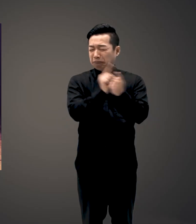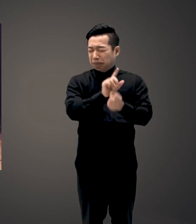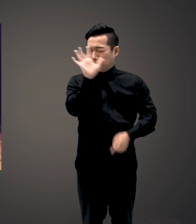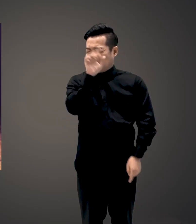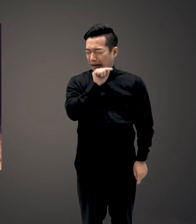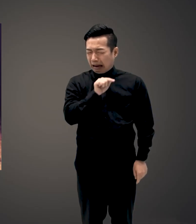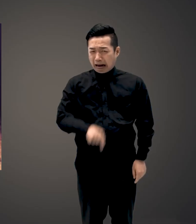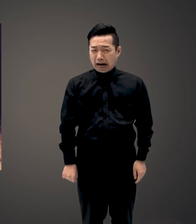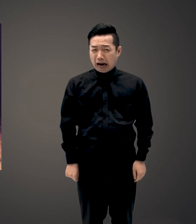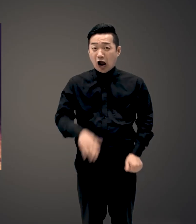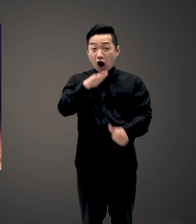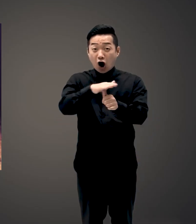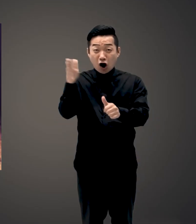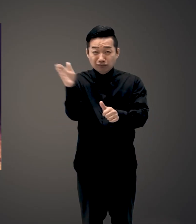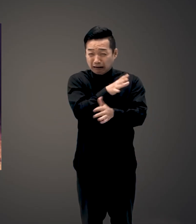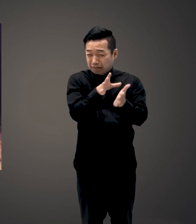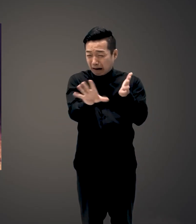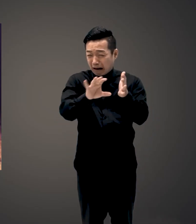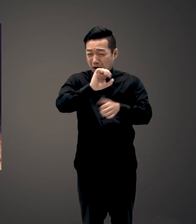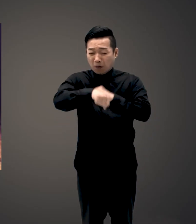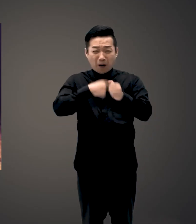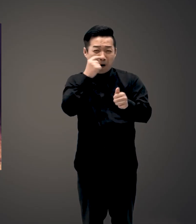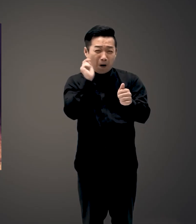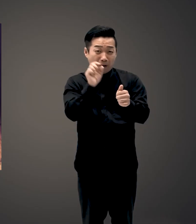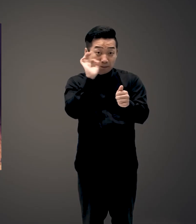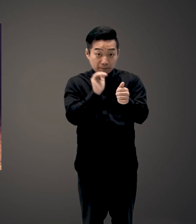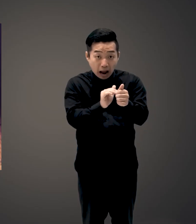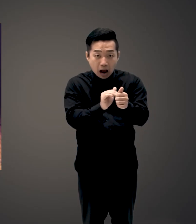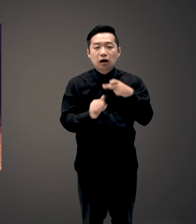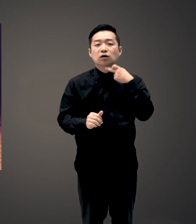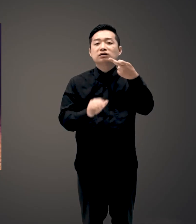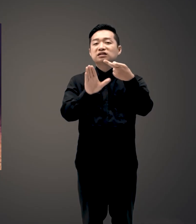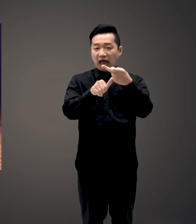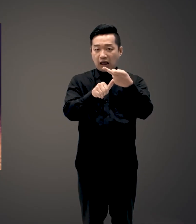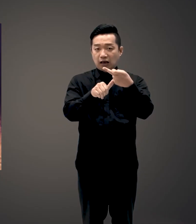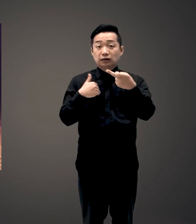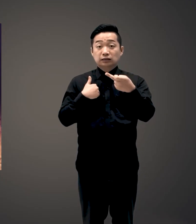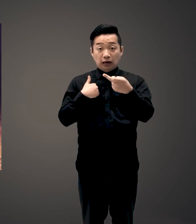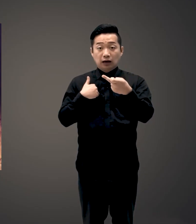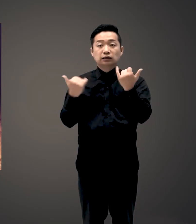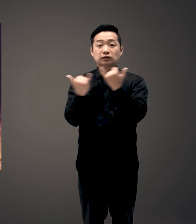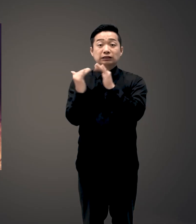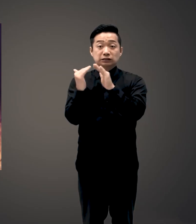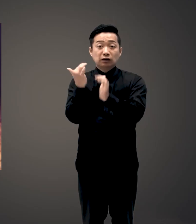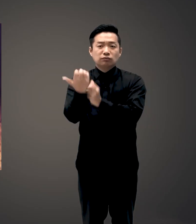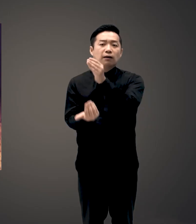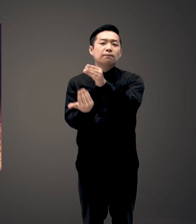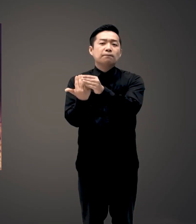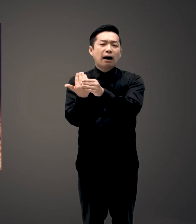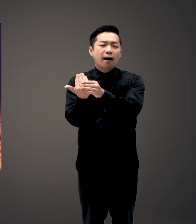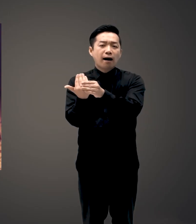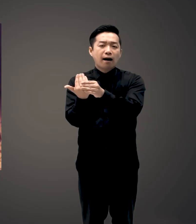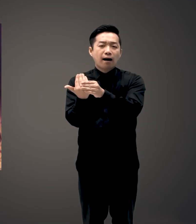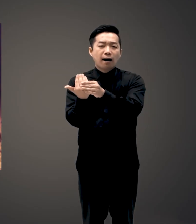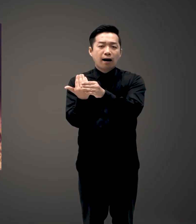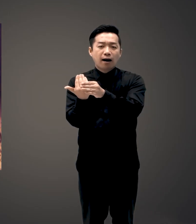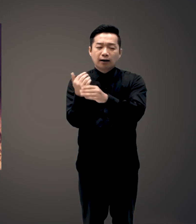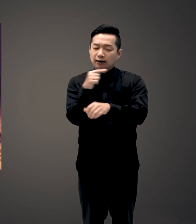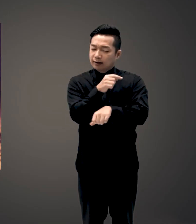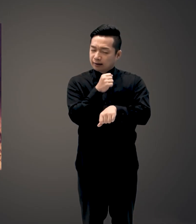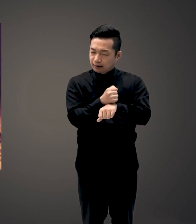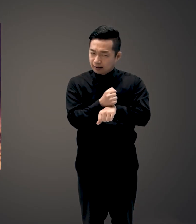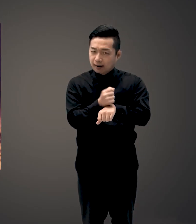제너레이션 작가들은 시를 일상의 언어로 옮겼다. 찰스 부코스키는 그보다 한 발 더 나아갔다. 로버트 W.